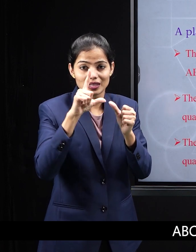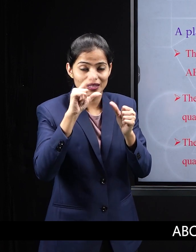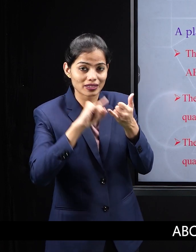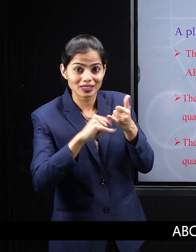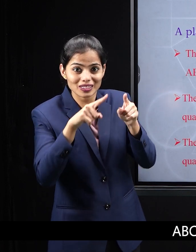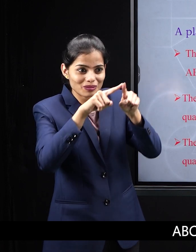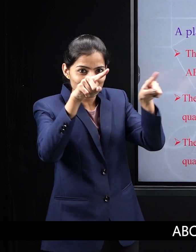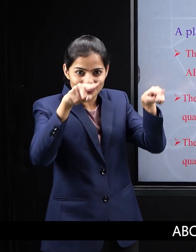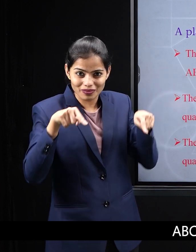వికర్ణాలు అంటారు.